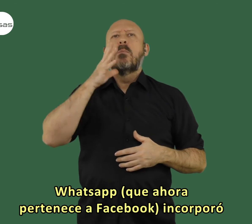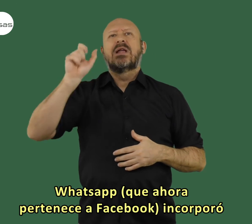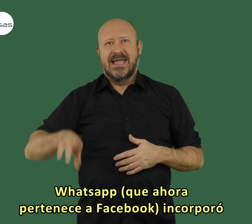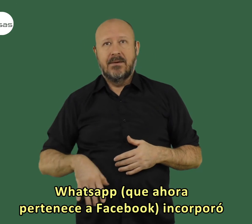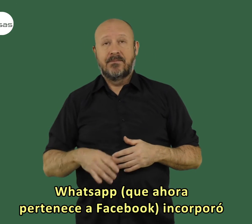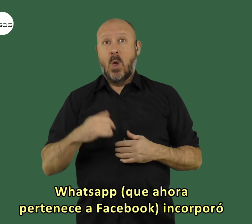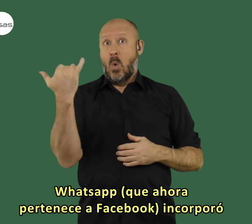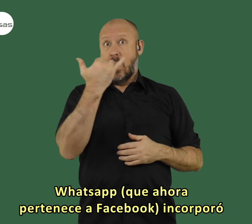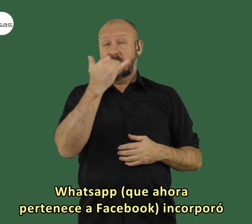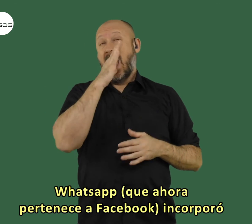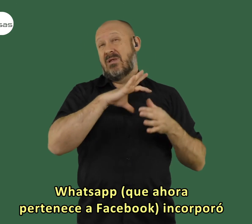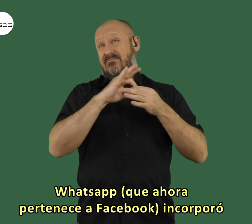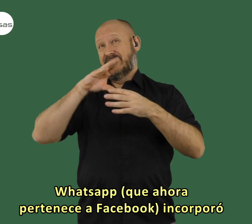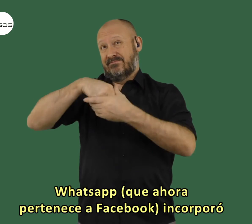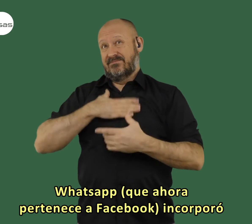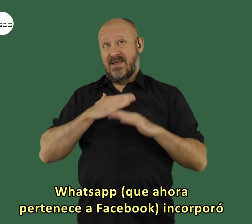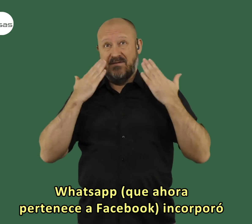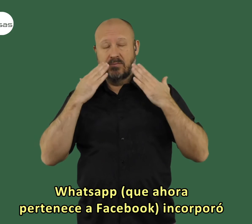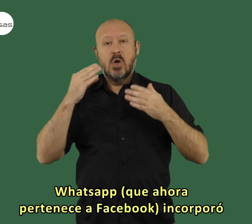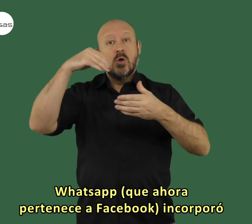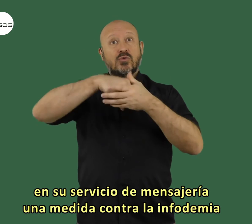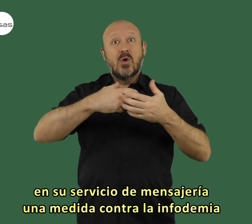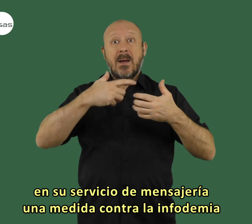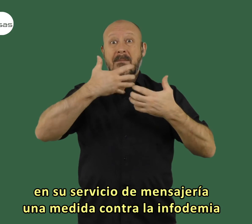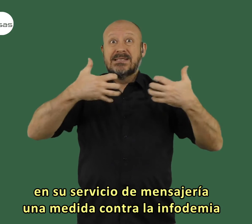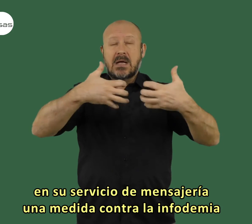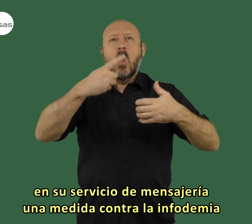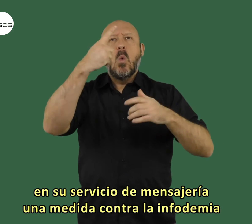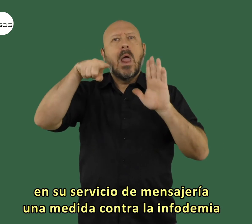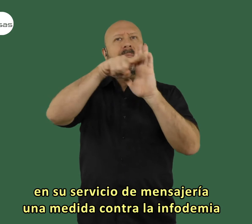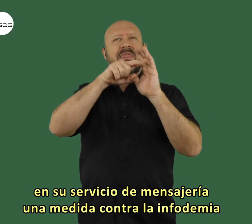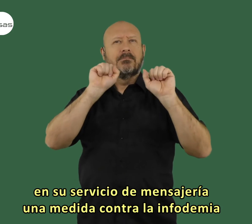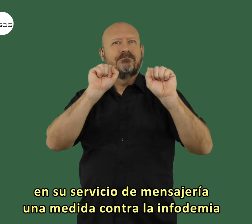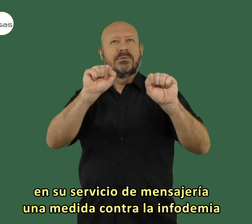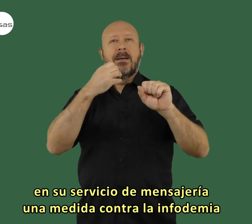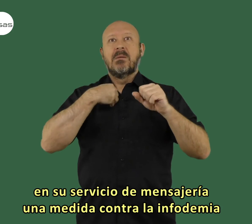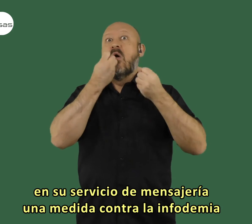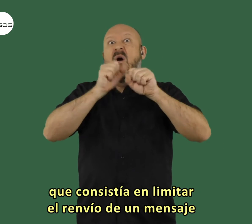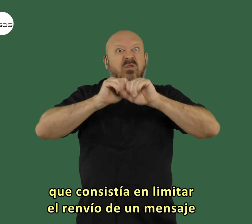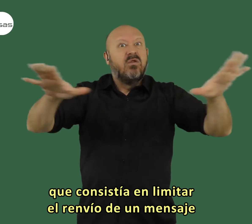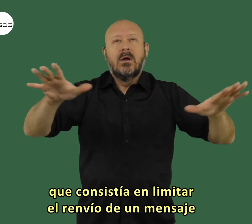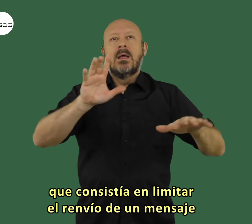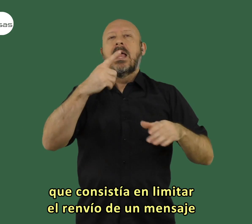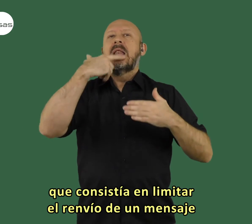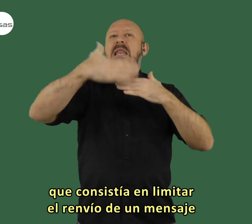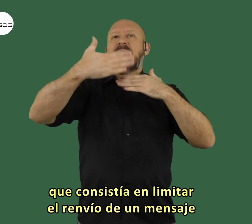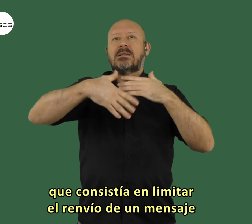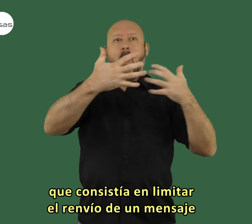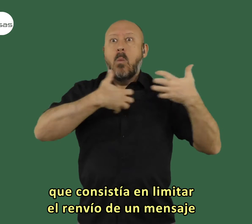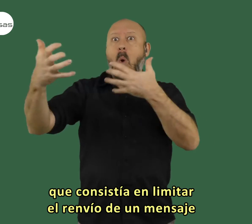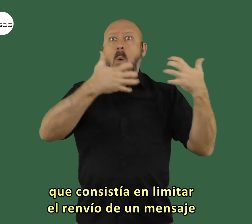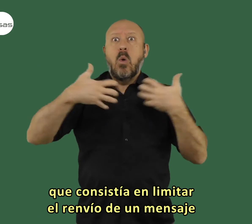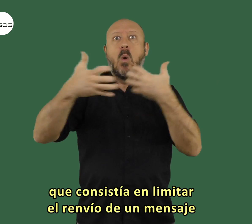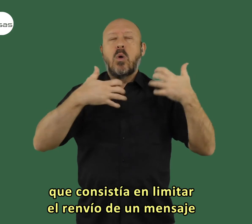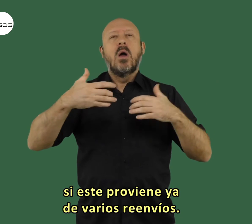quién. WhatsApp, que ahora pertenece a Facebook, ha incorporado en su servicio de mensajería una medida contra la infodemia que consiste en limitar